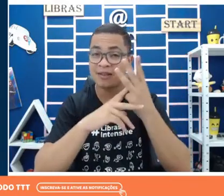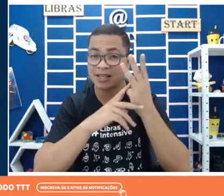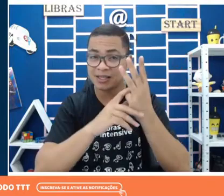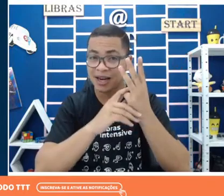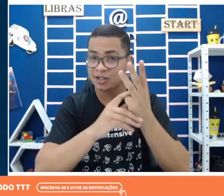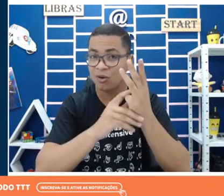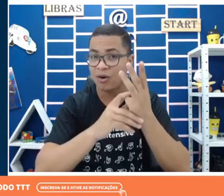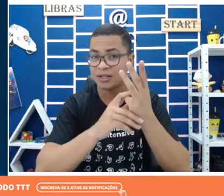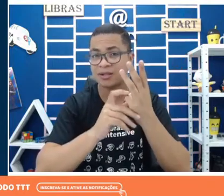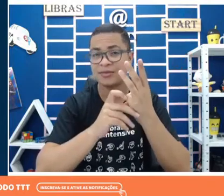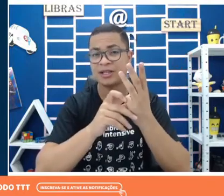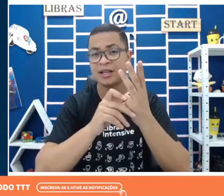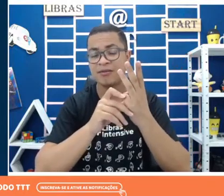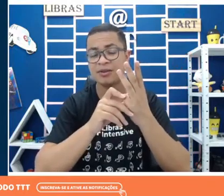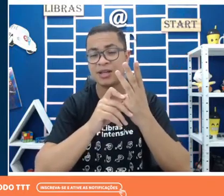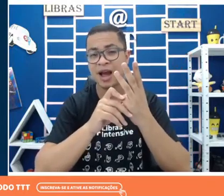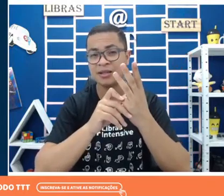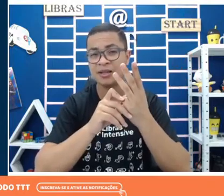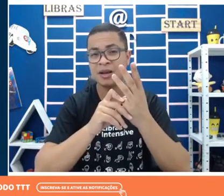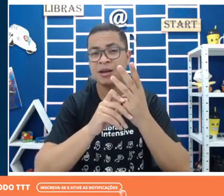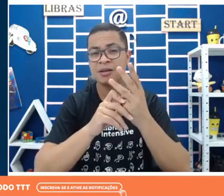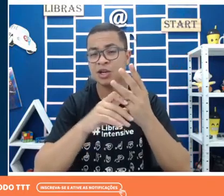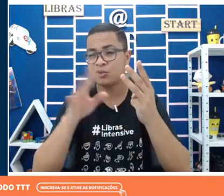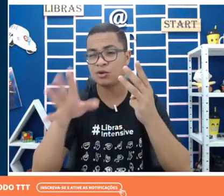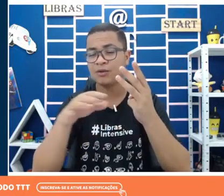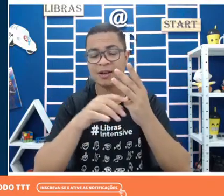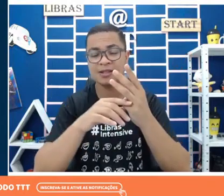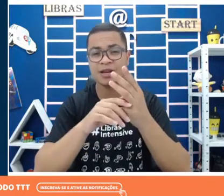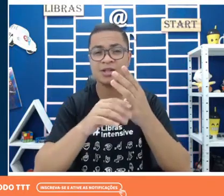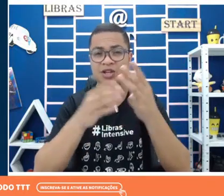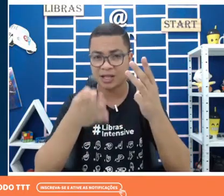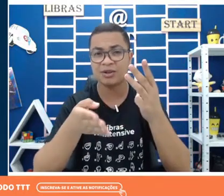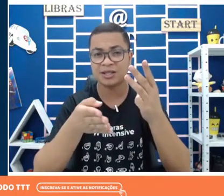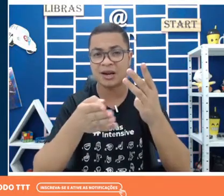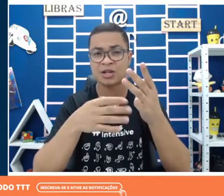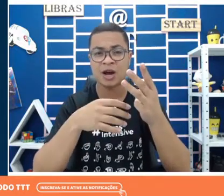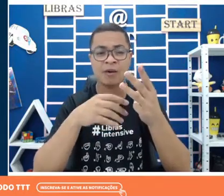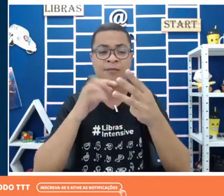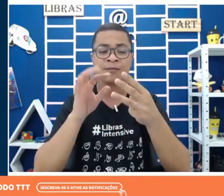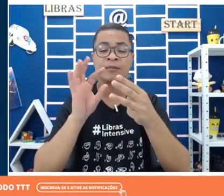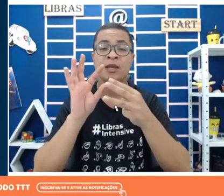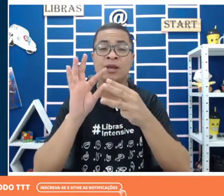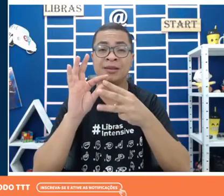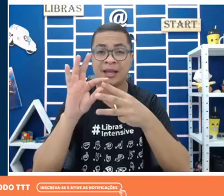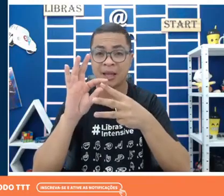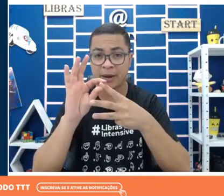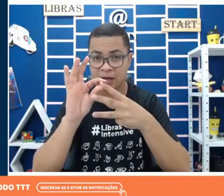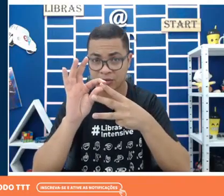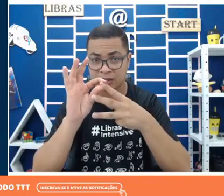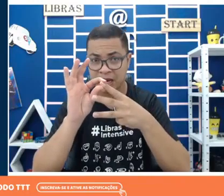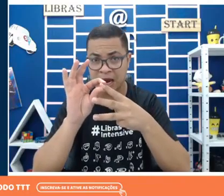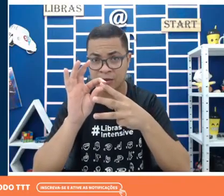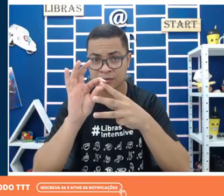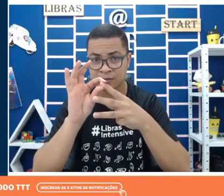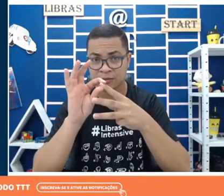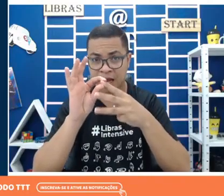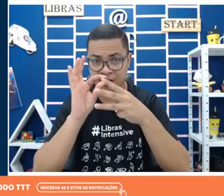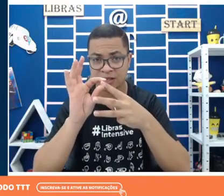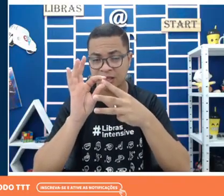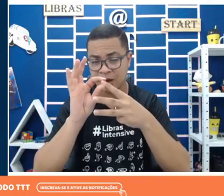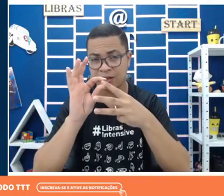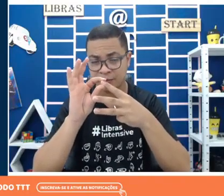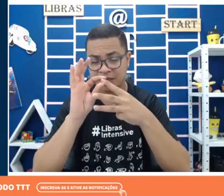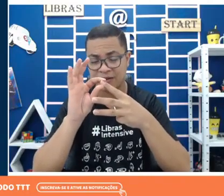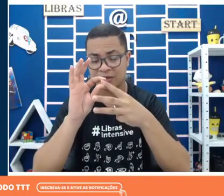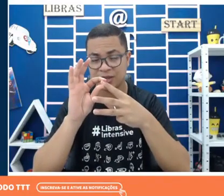Então, observa essas três coisas quando você está vendo sinais. Seja um surdo fazendo, ou seja dentro de sala de aula. Tenta aprender um sinal. É